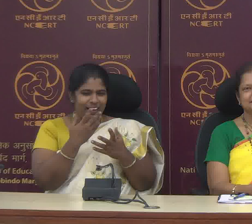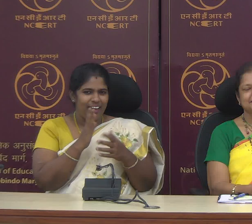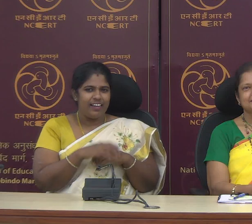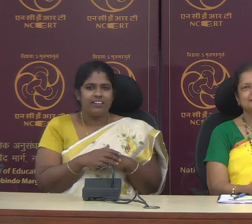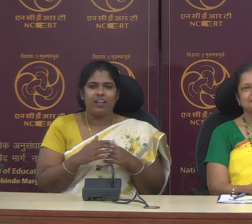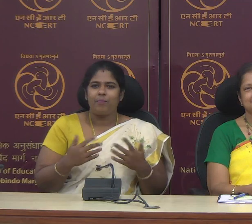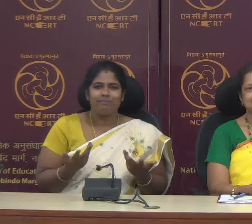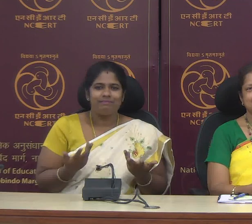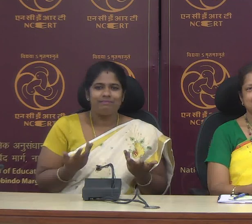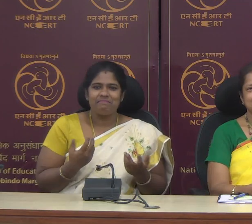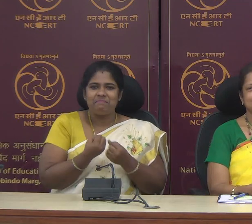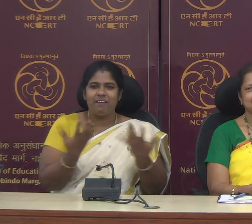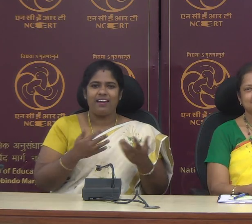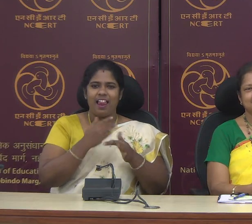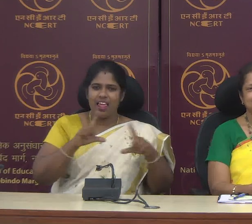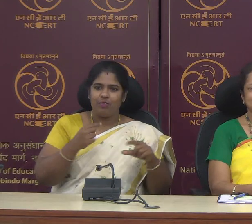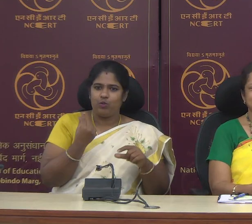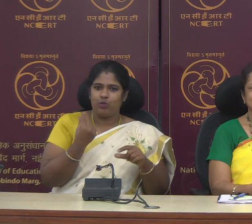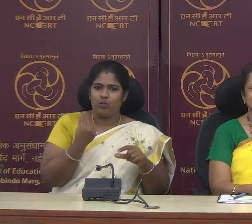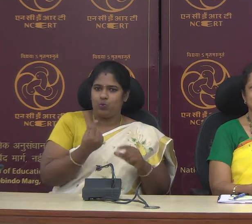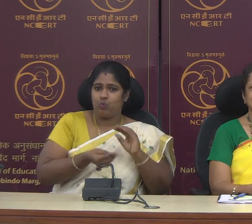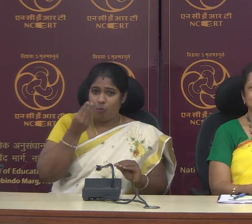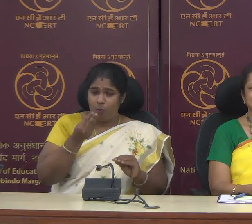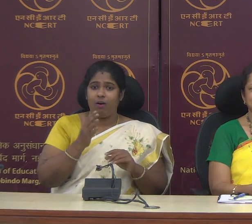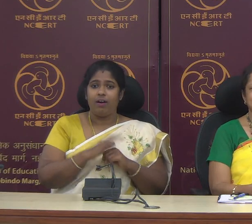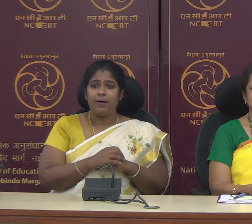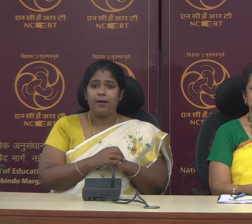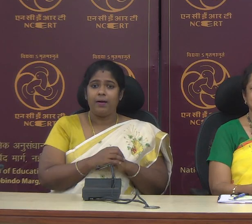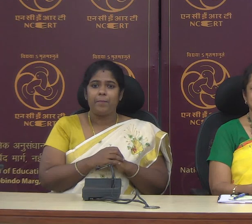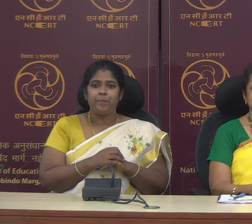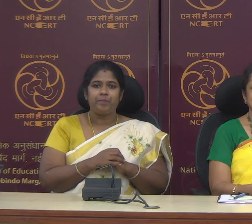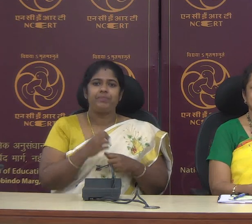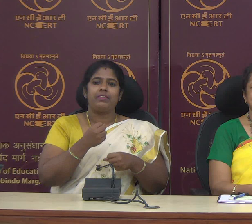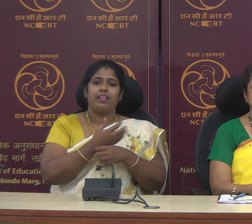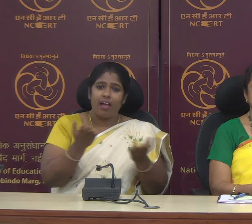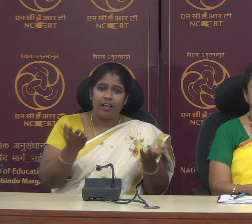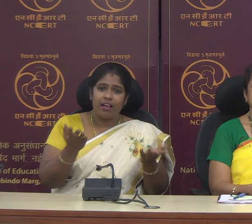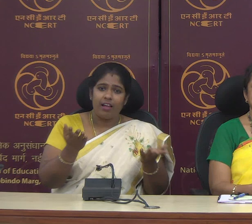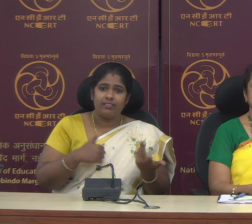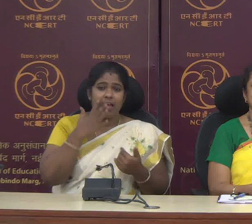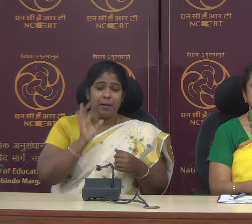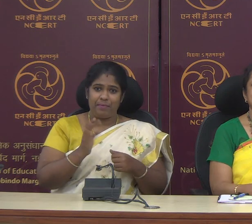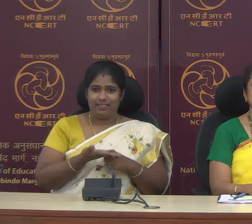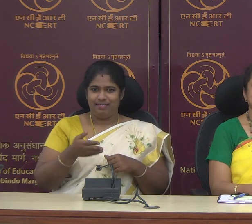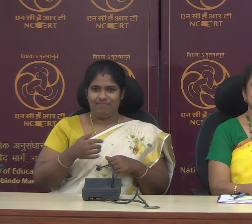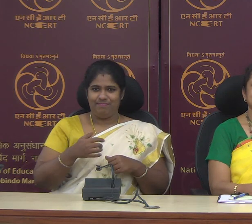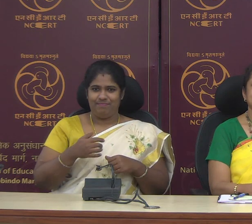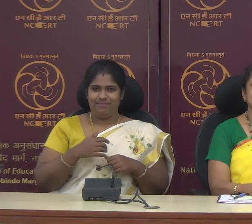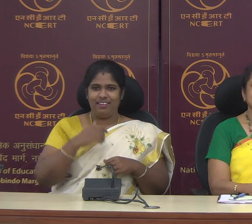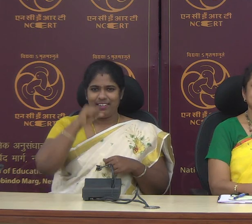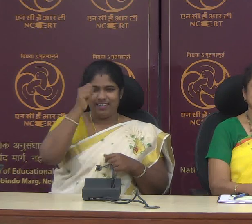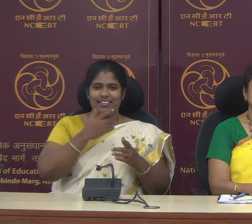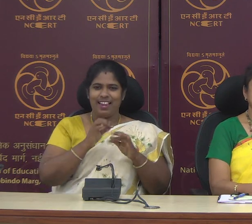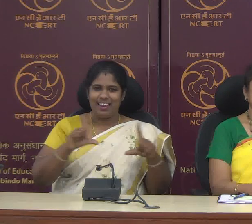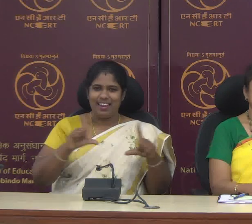जहाँ पर हम इस लैंग्वेज का इस्तेमाल करते हैं। तो ये सर्वग्राही होनी चाहिए, वाकई में ये बहुत अच्छी बात है। और मुझे लगता है कि इंडियन साइन लैंग्वेज की आज हम यहाँ